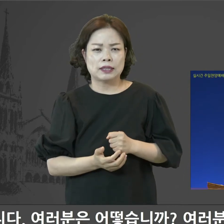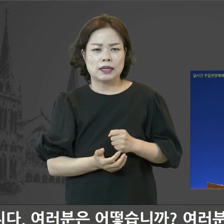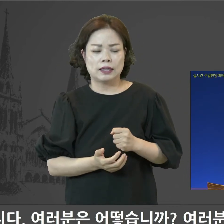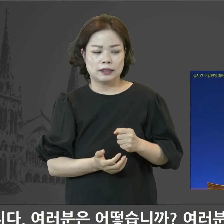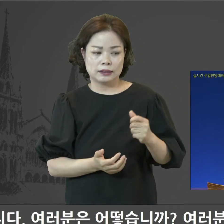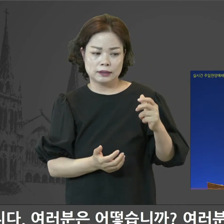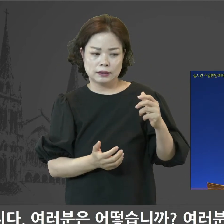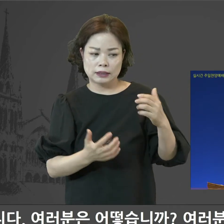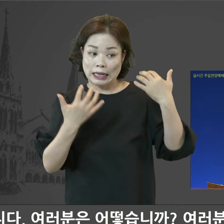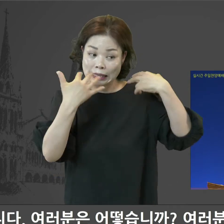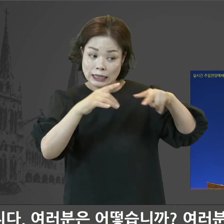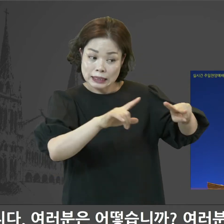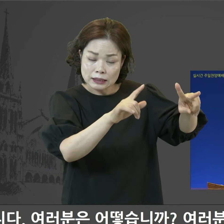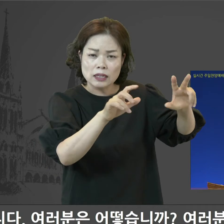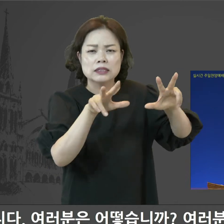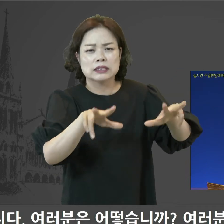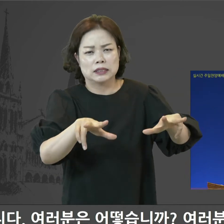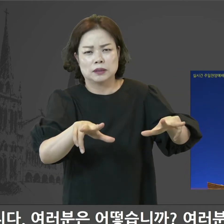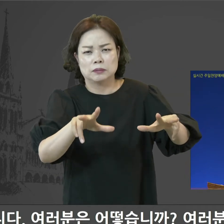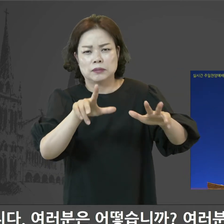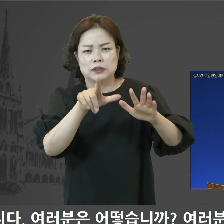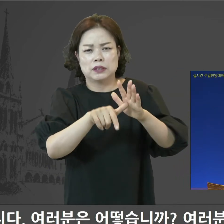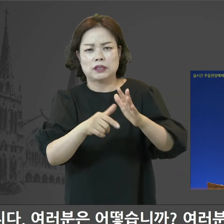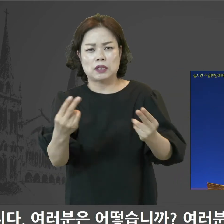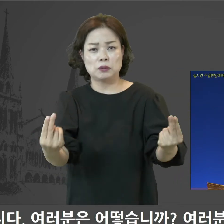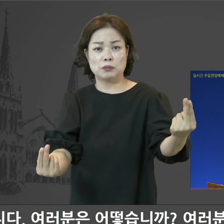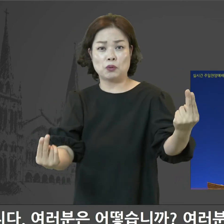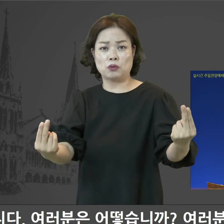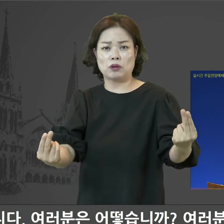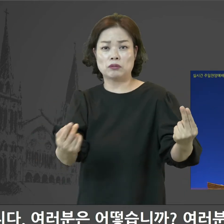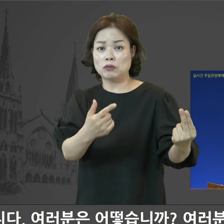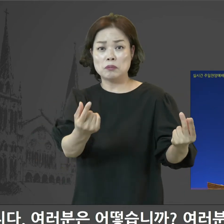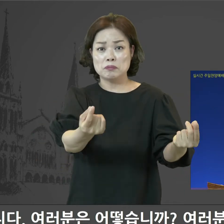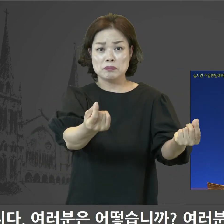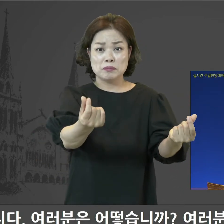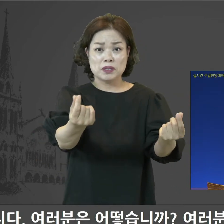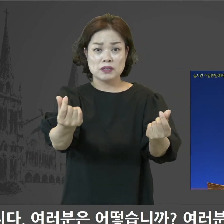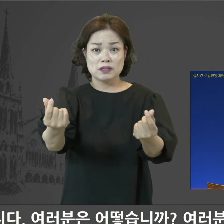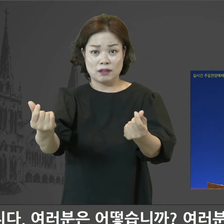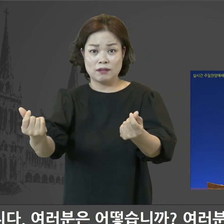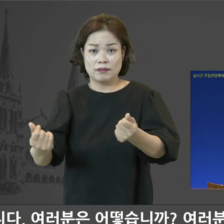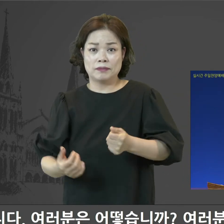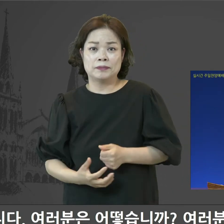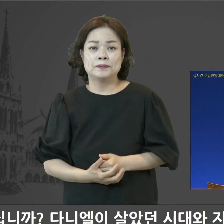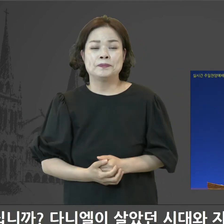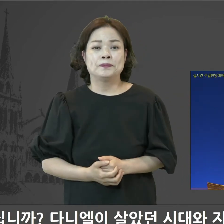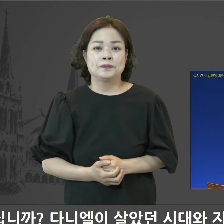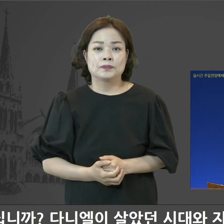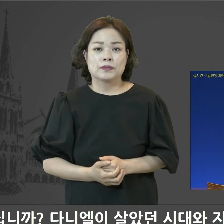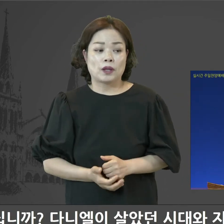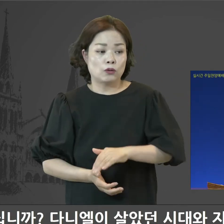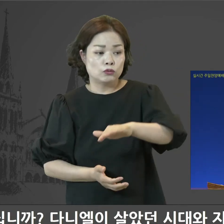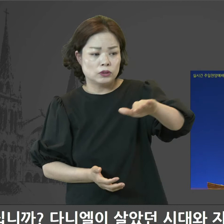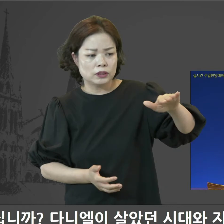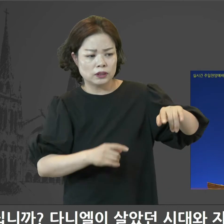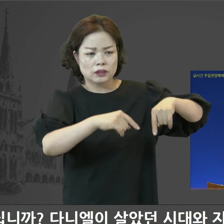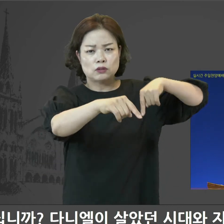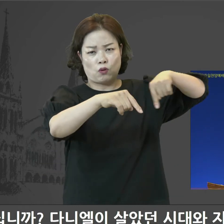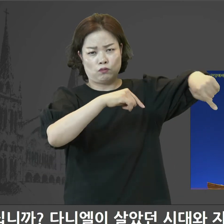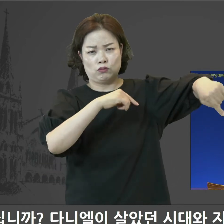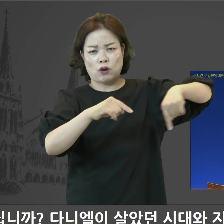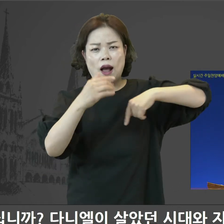살았던 시대와 지금의 시대를 비교해 보면은요, 너무나도 비슷한 점이 많이 있는 것 같아요. 우리 정부